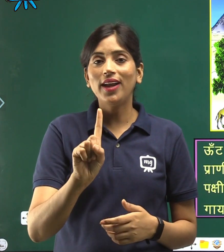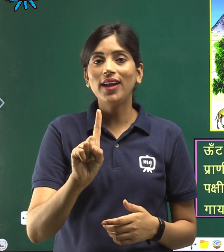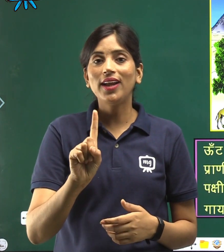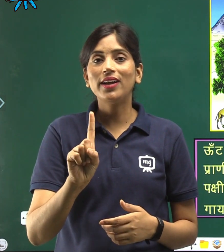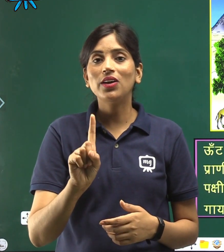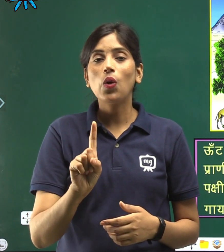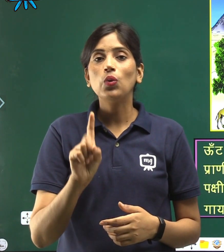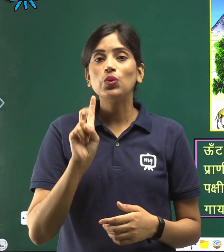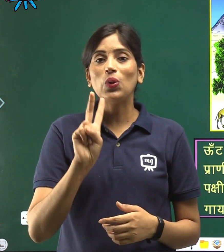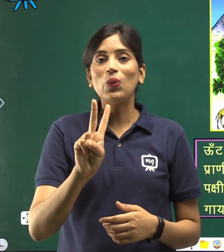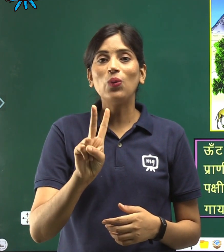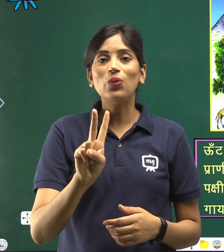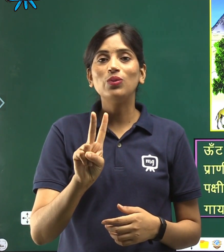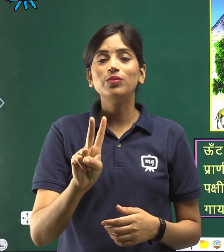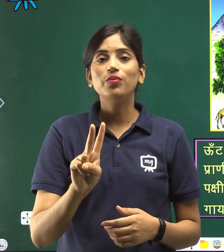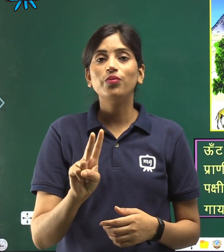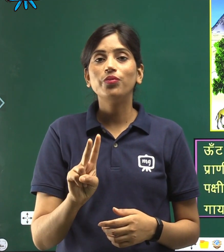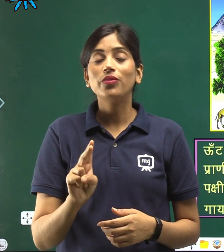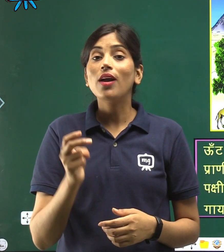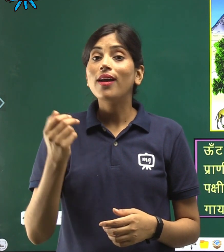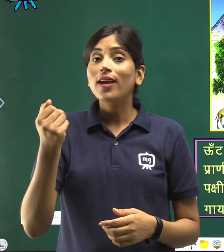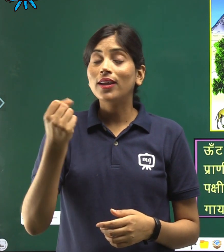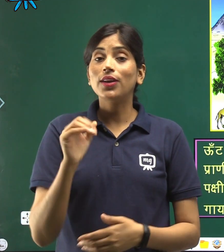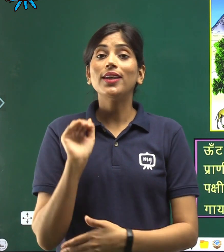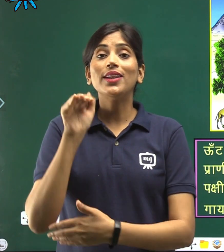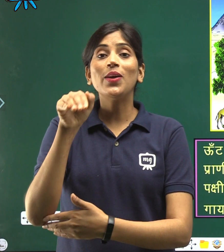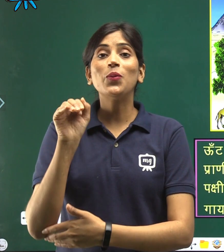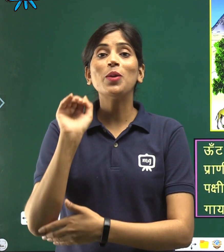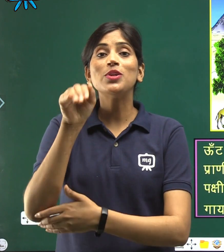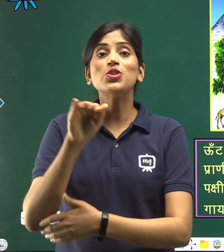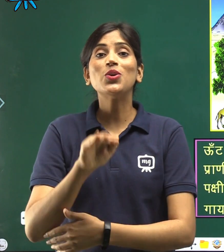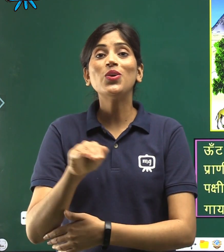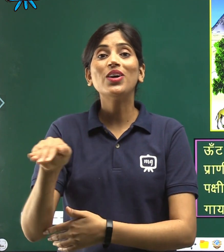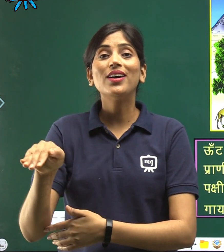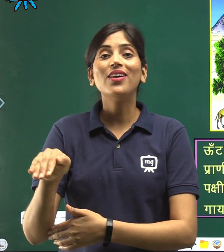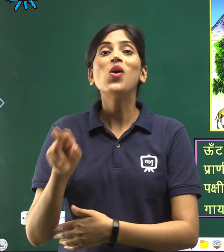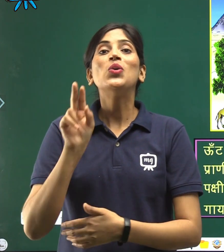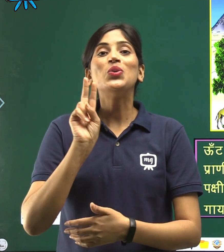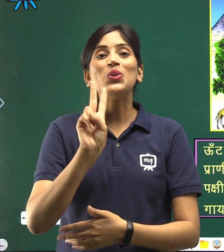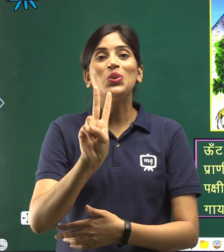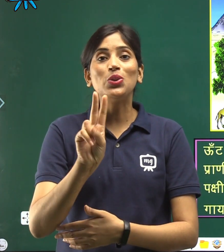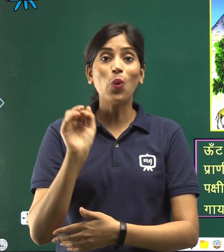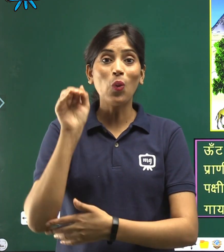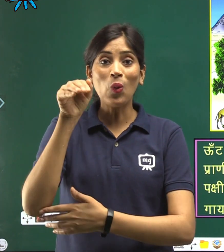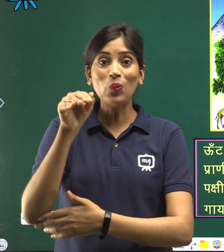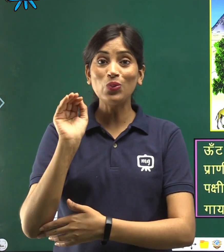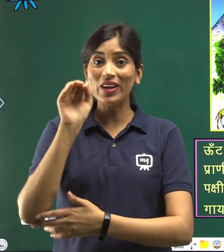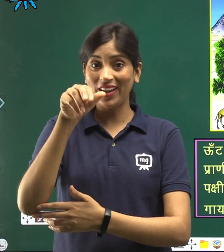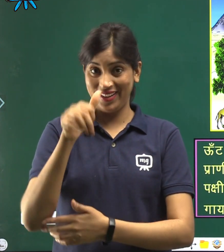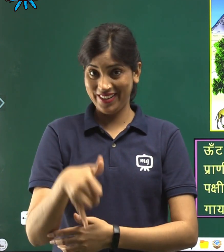1 2, कितने ऊंट हैं बच्चों? 2 ऊंट